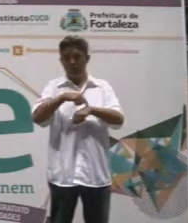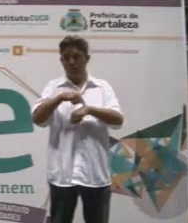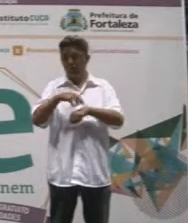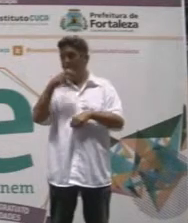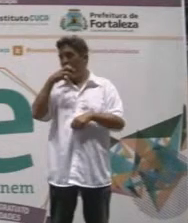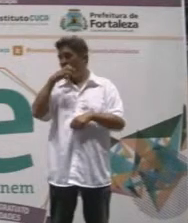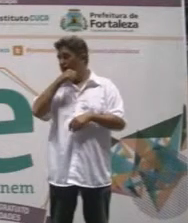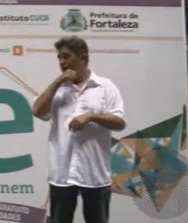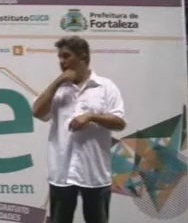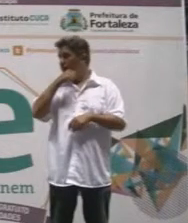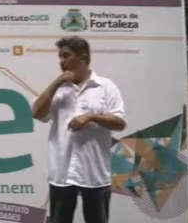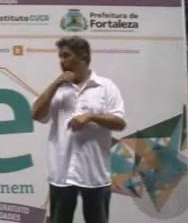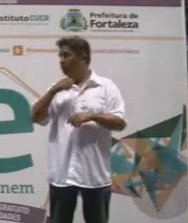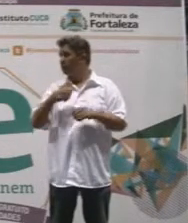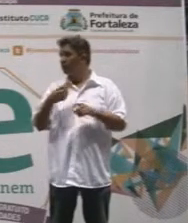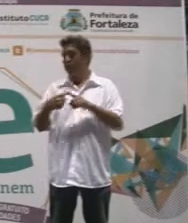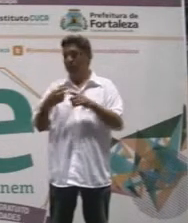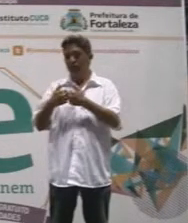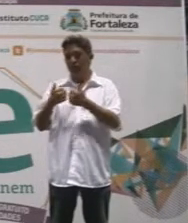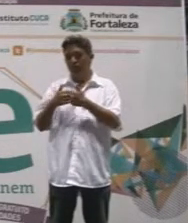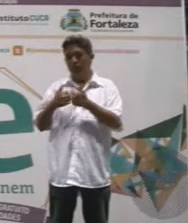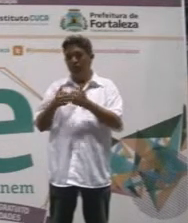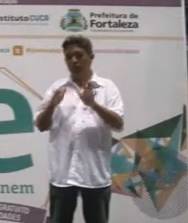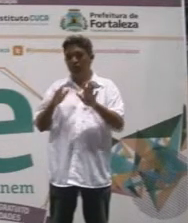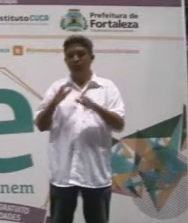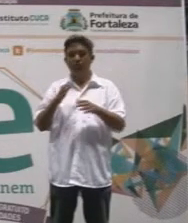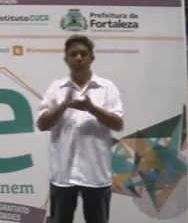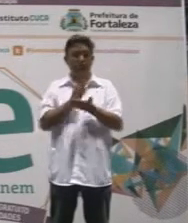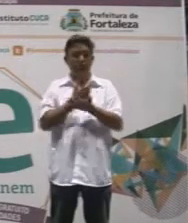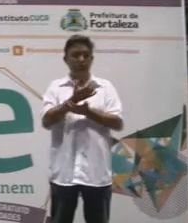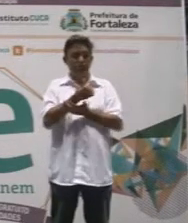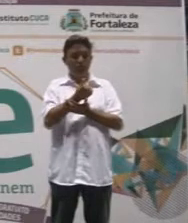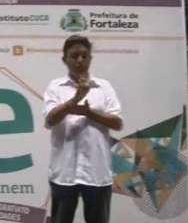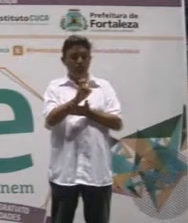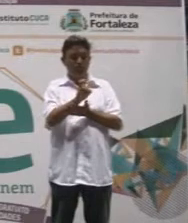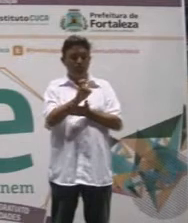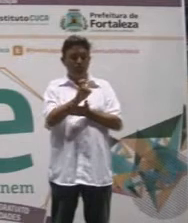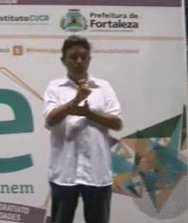Porque é a questão dos transportes. Página 65, vamos voar.